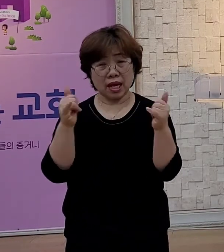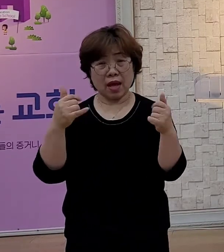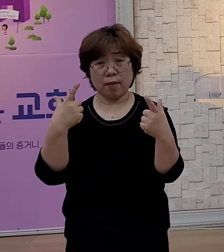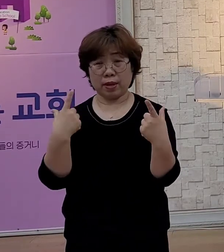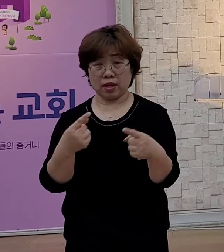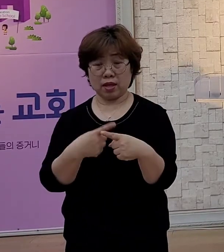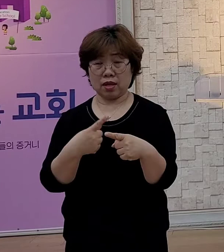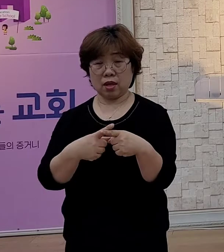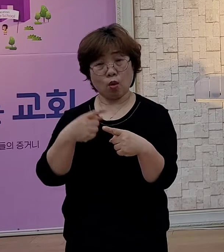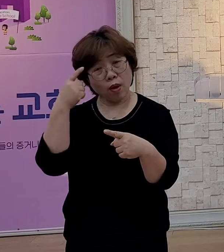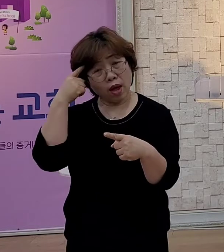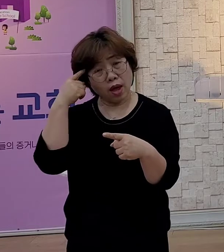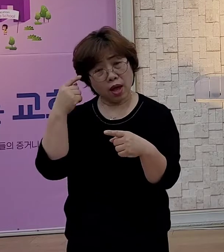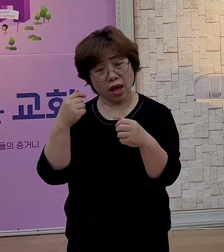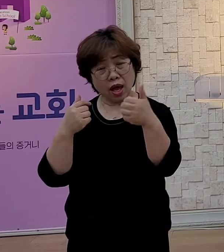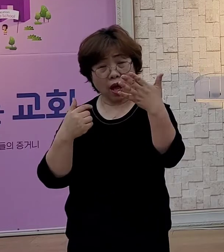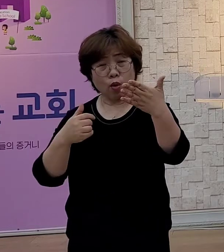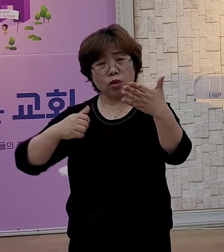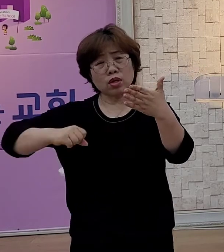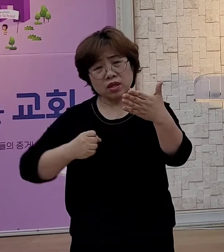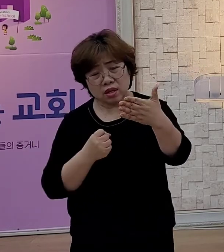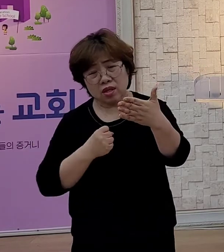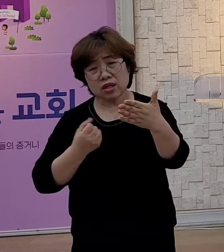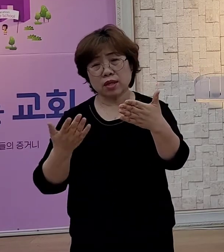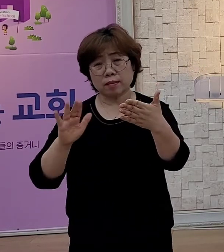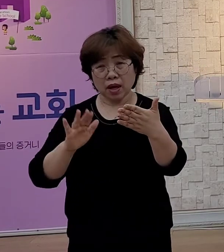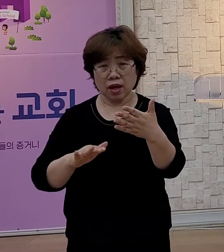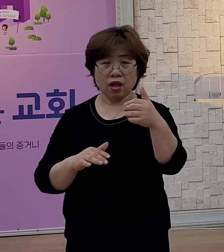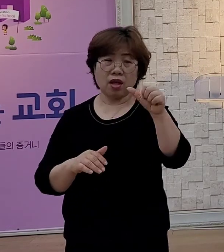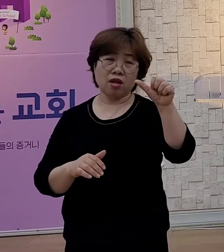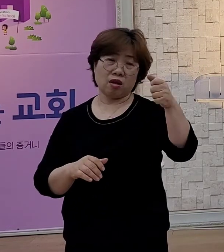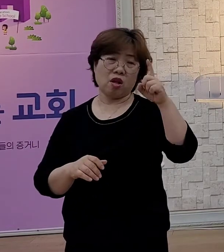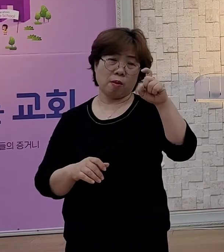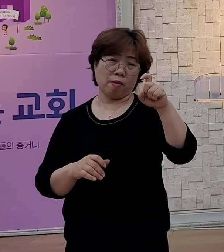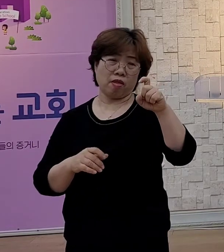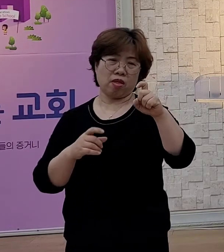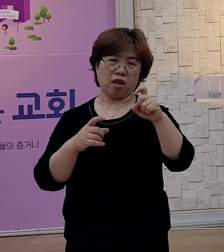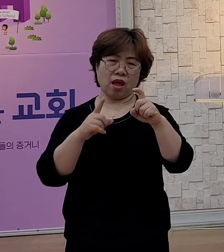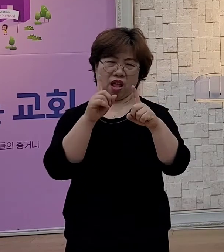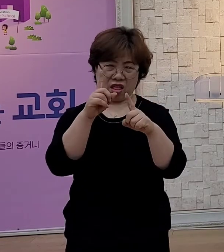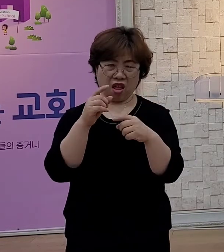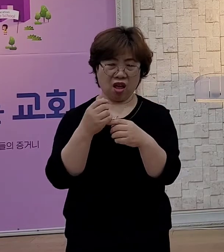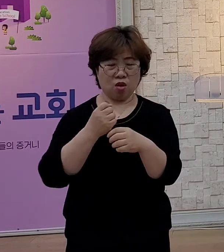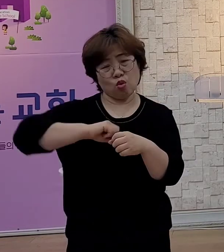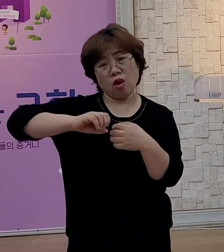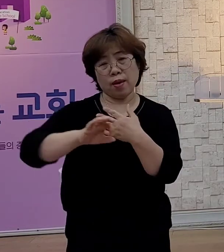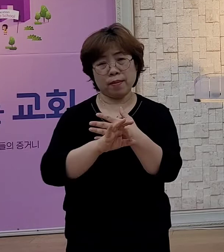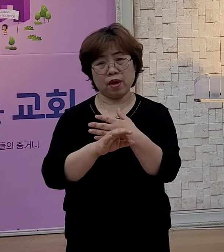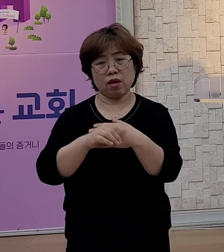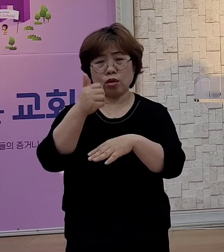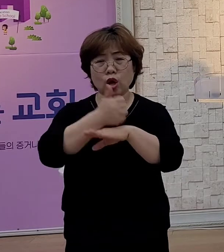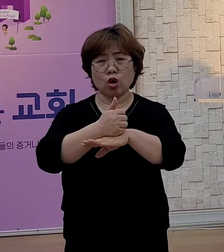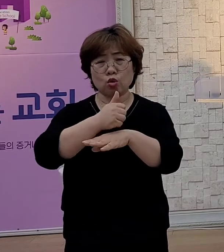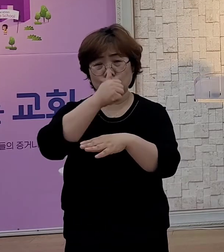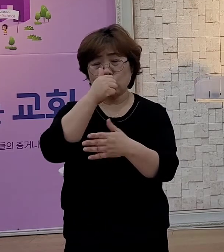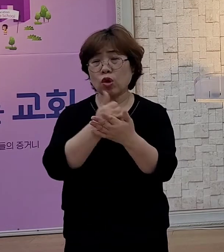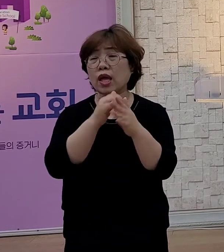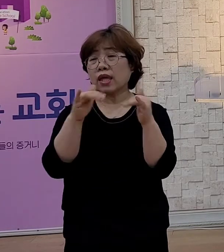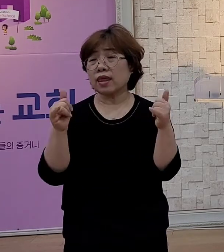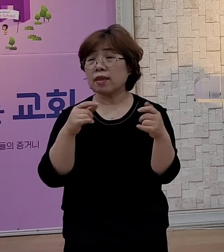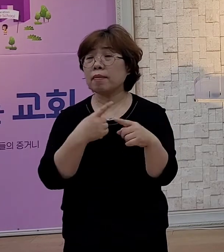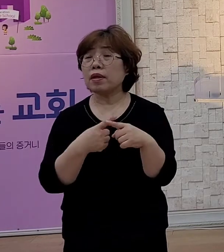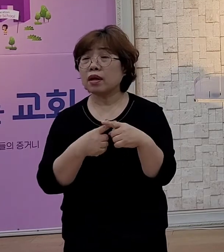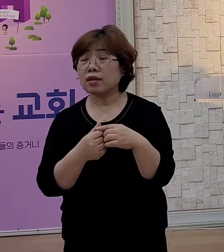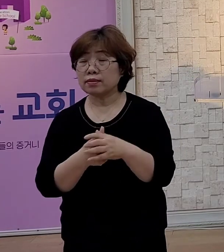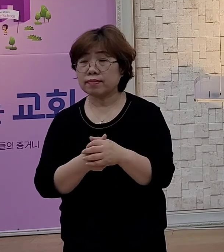지켰어도 하나 어기면 그날부터 죄인입니다. 이 말이에요. 자, 그런데 아까 최고의 법이 뭐라